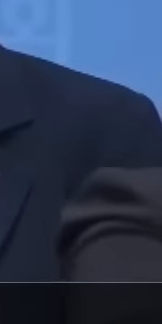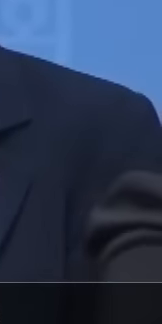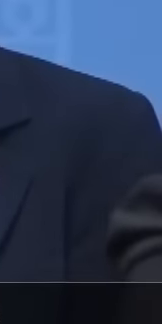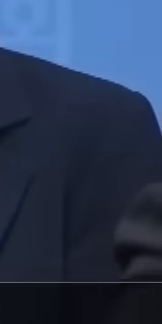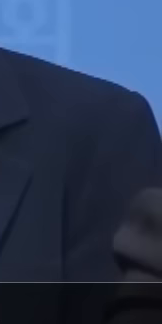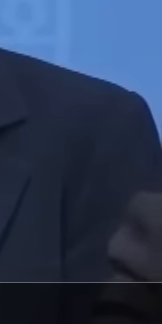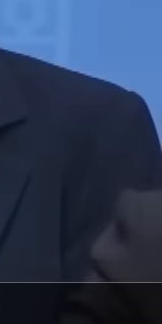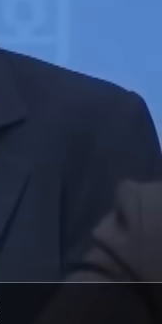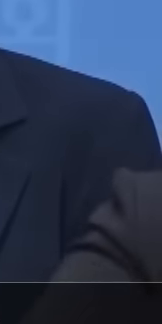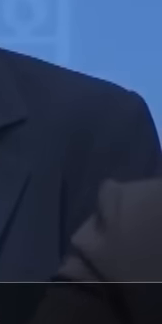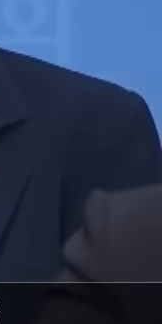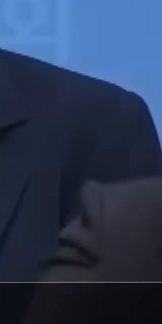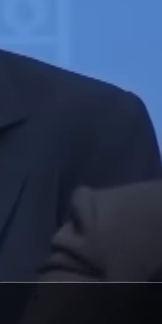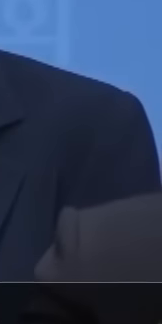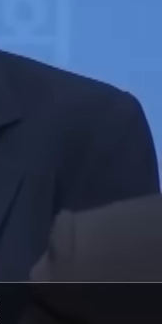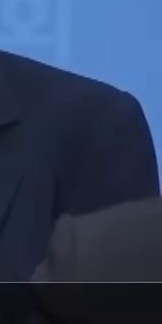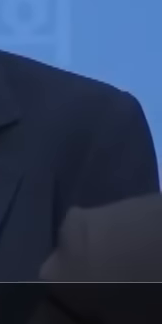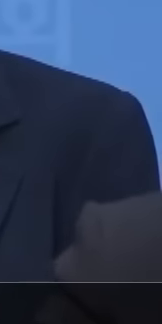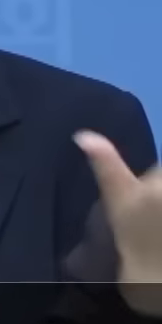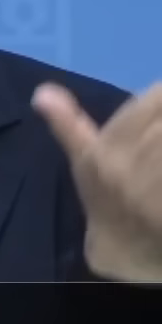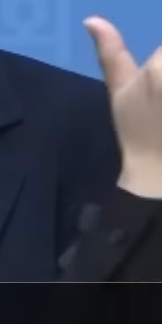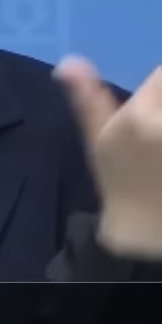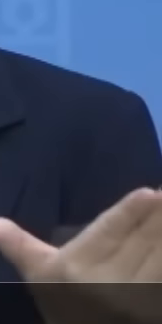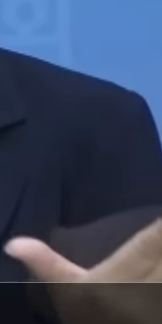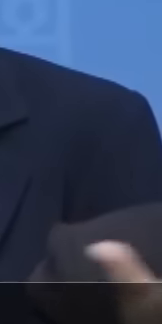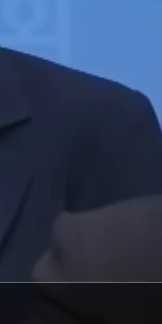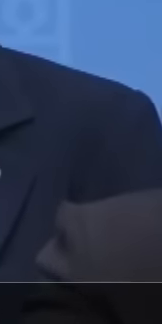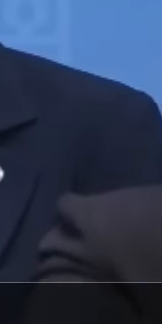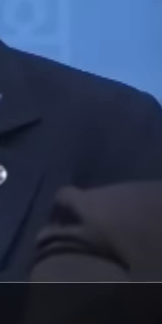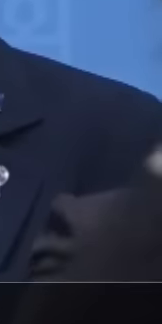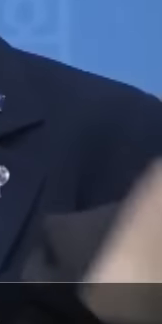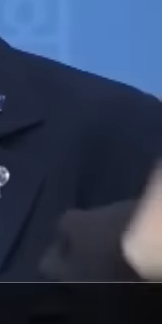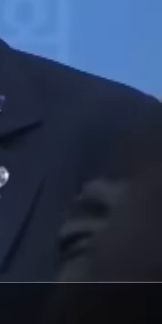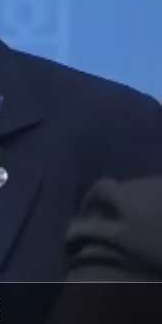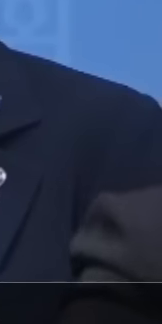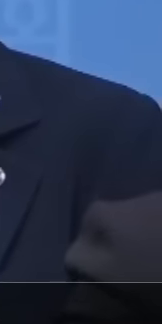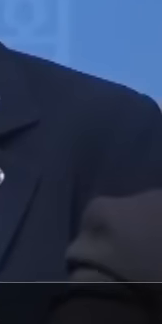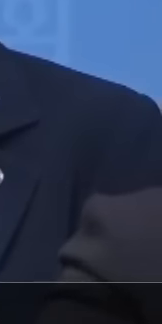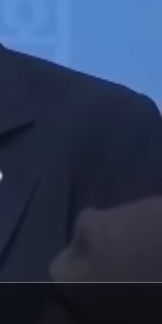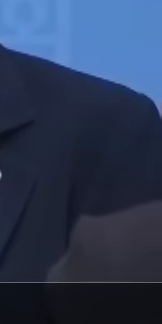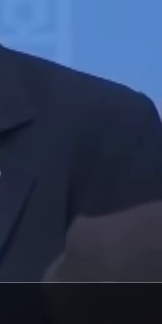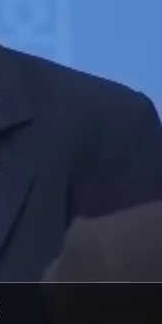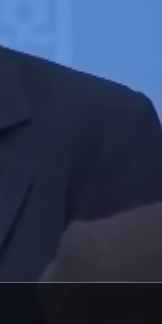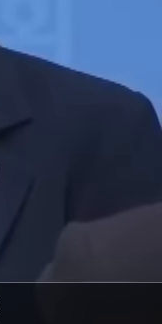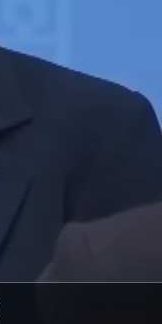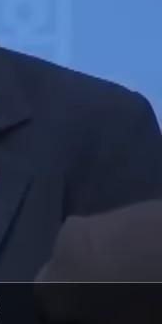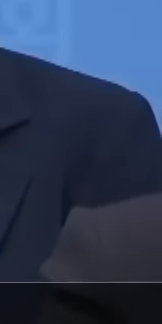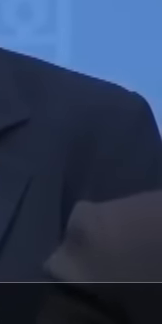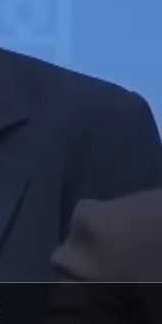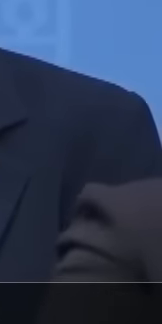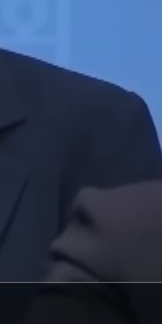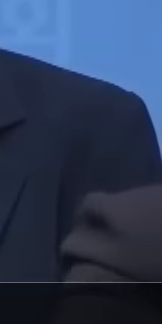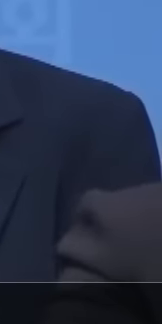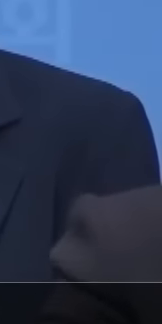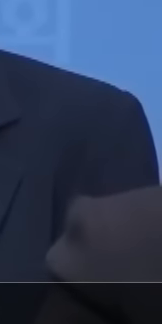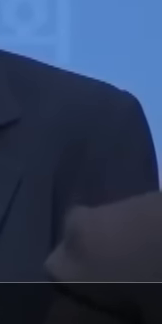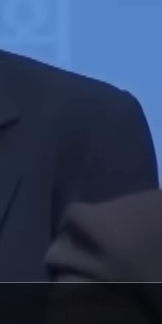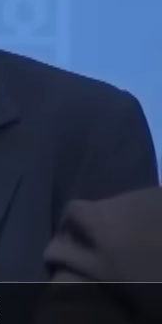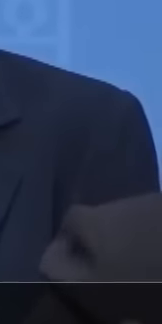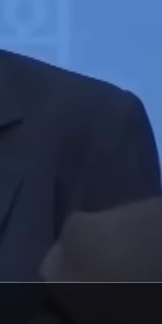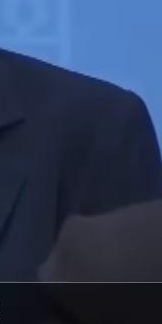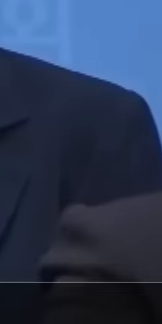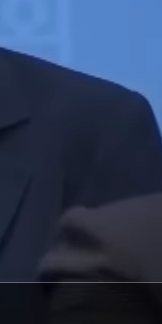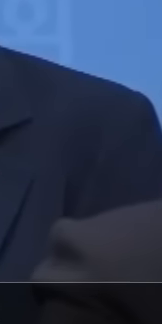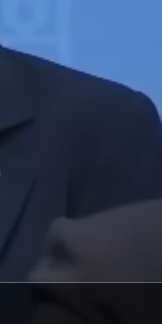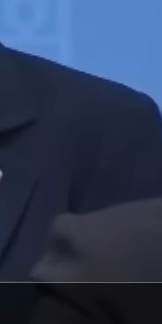정책이 국민의 삶을 증진했는지 제대로 검증하겠습니다. 존경하고 사랑하는 국민 여러분,